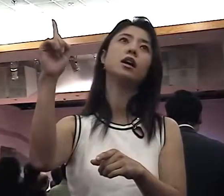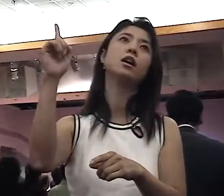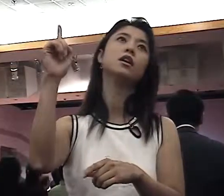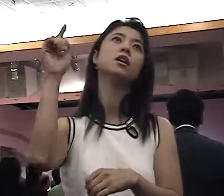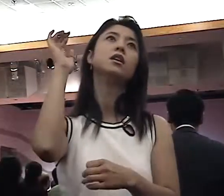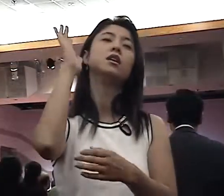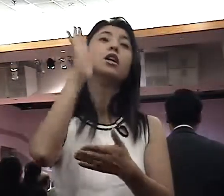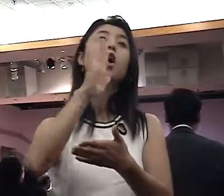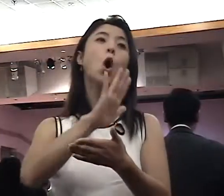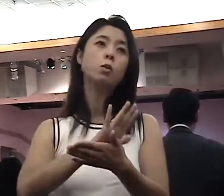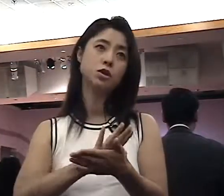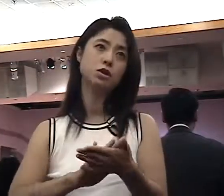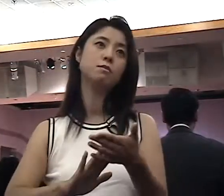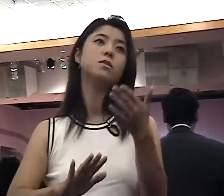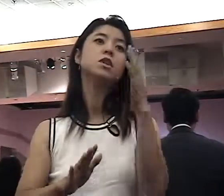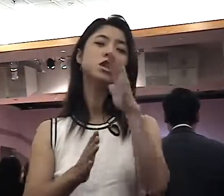사랑하나 없습니다